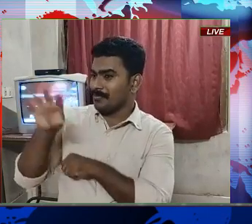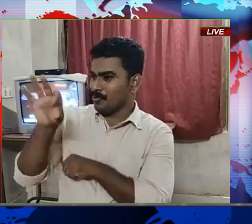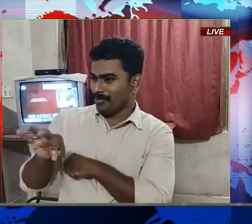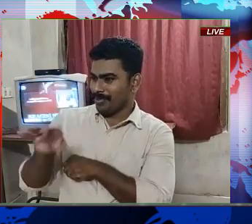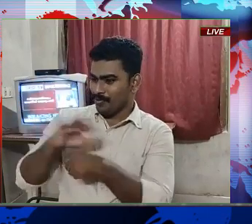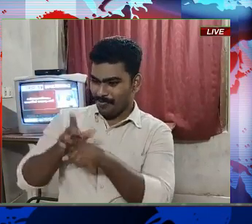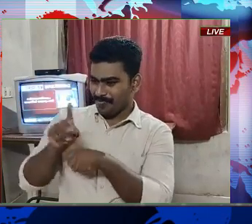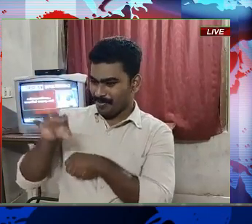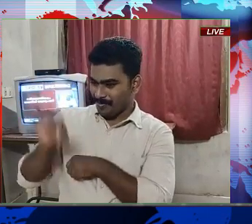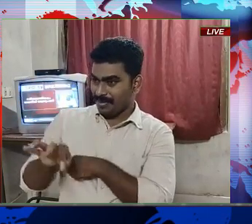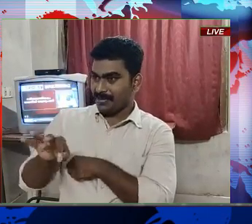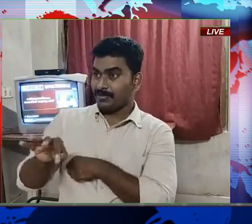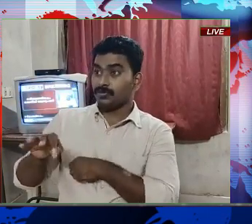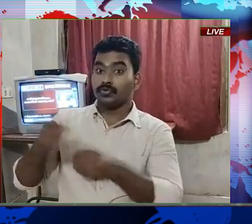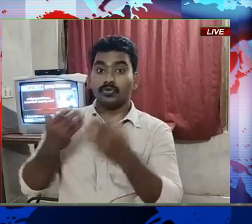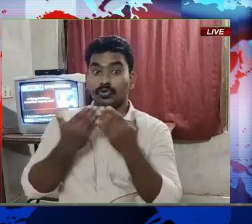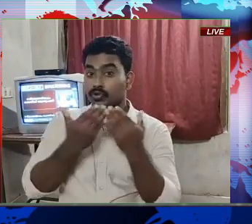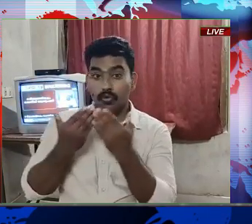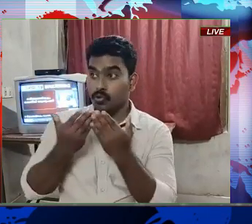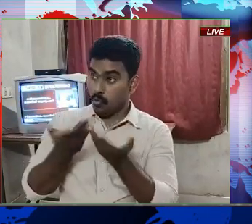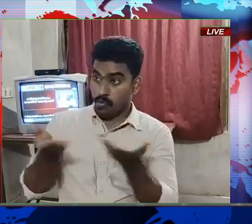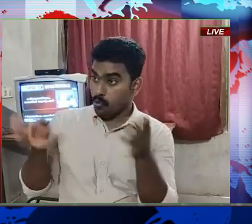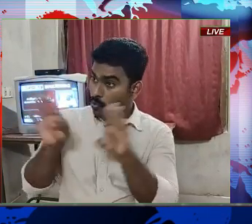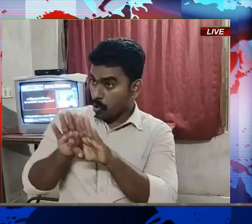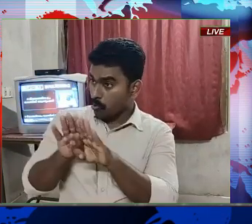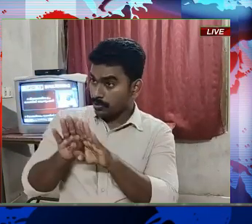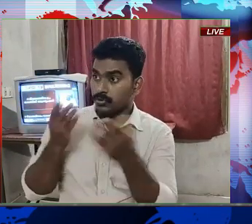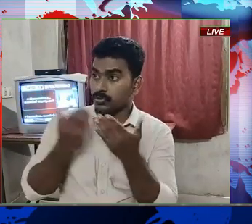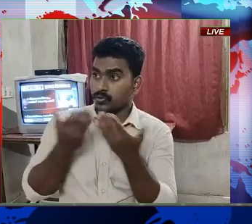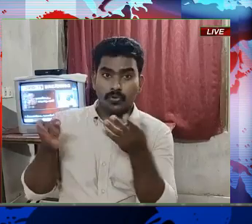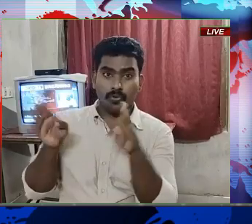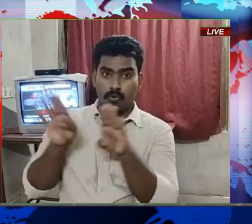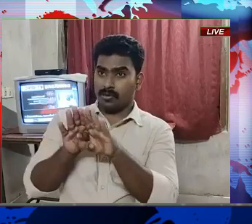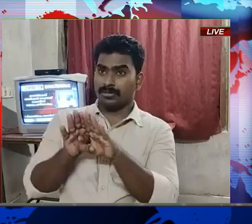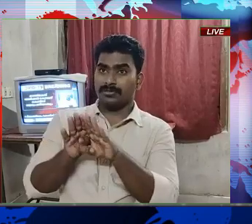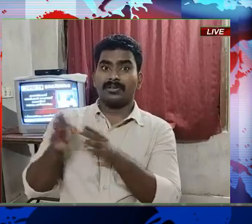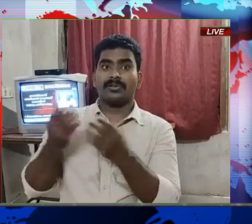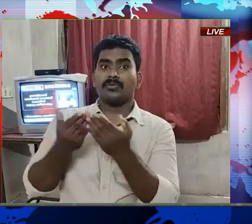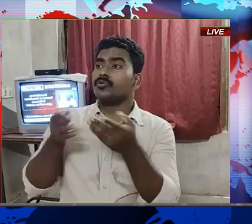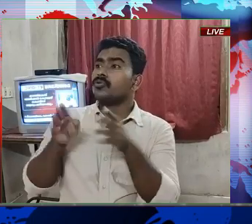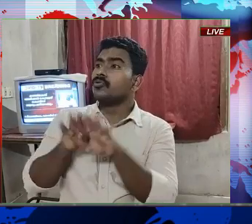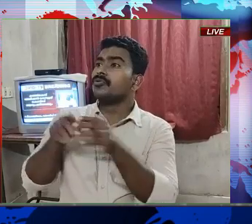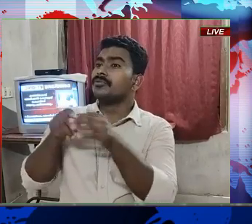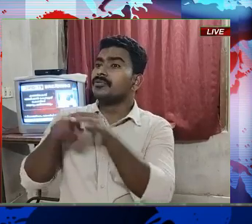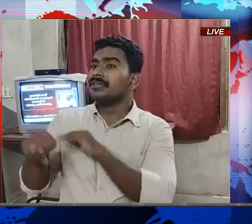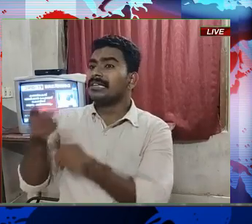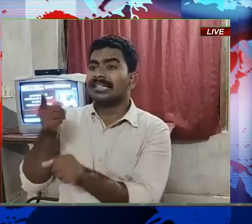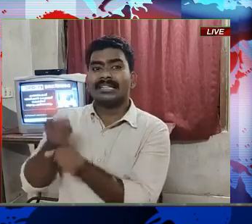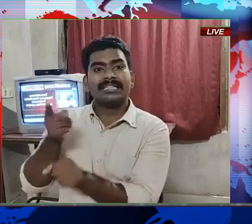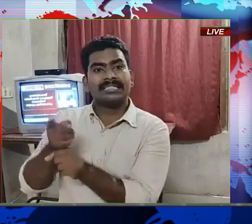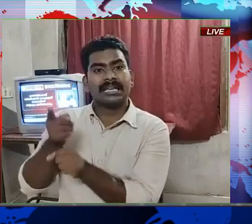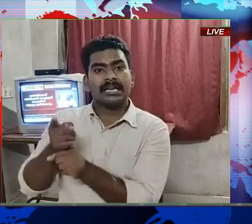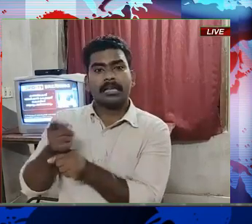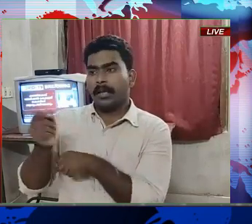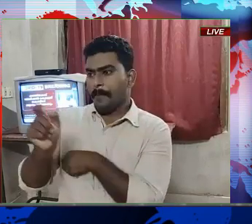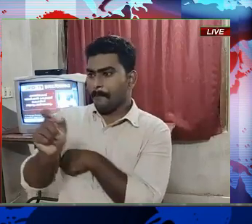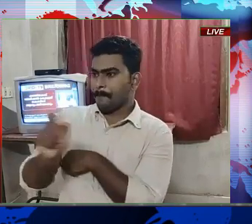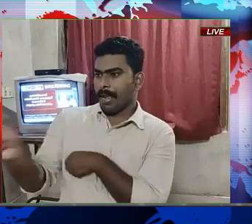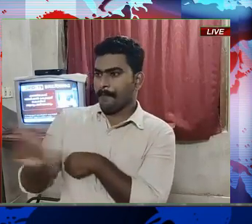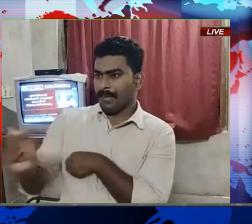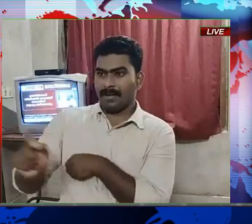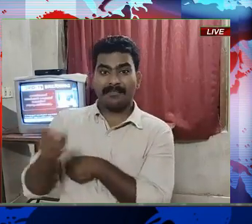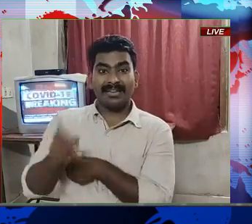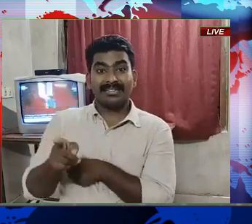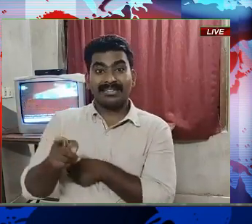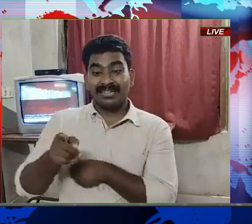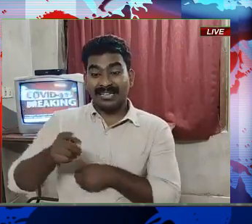വ്യക്തമാക്കിയിരിക്കുന്നത്. അക്കാര്യത്തിൽ താങ്കൾ നിലപാട്? അത് നമ്മുടെ ഇവിടെയല്ലല്ലോ സമ്മേളനം ചേർന്നത്. അത് ബന്ധപ്പെട്ടവർ വ്യക്തമാക്കട്ടെ. അതിൻ്റെ മറ്റു